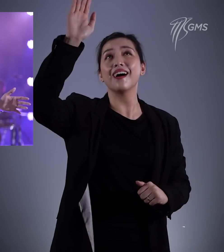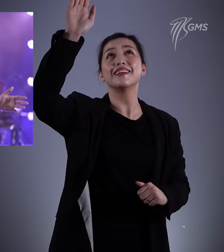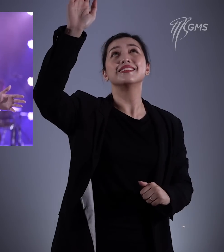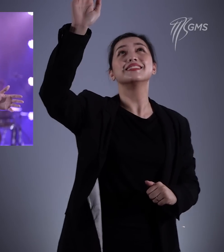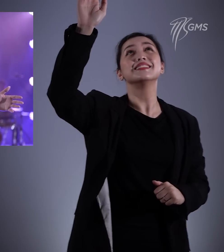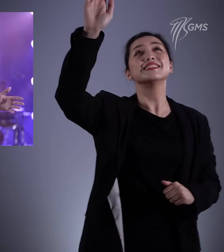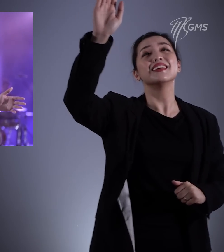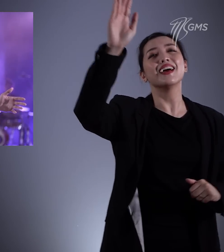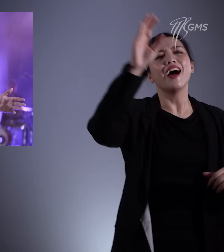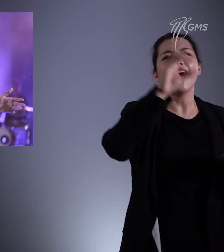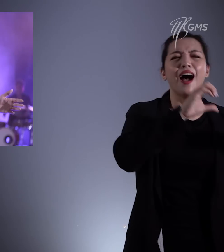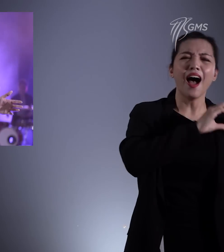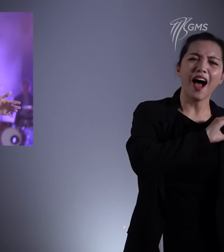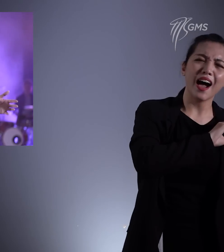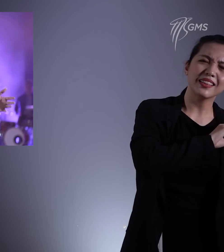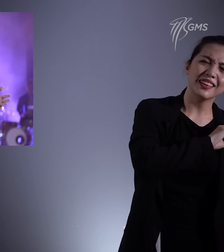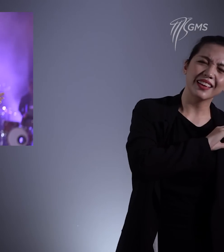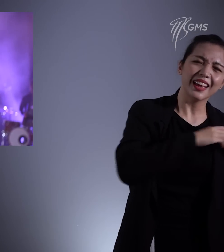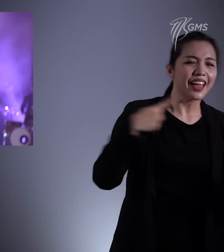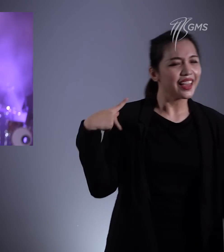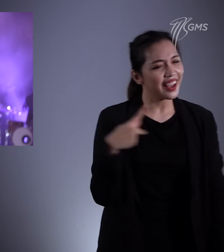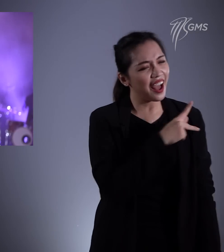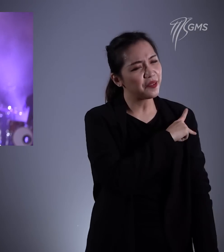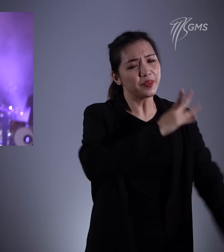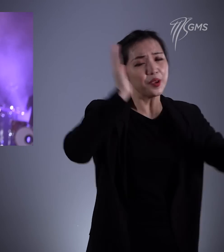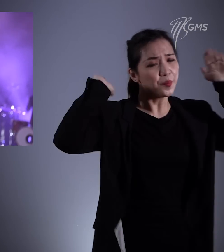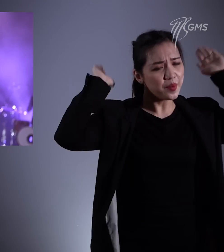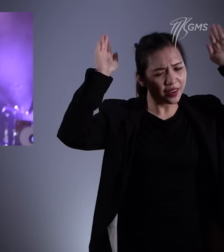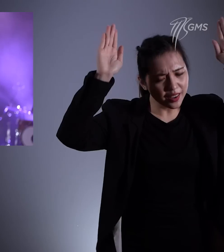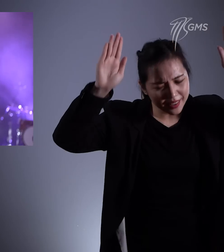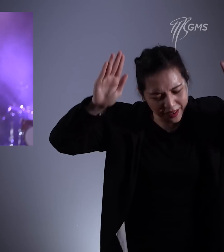hati kami menyembah Engkau.